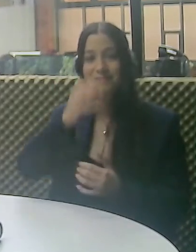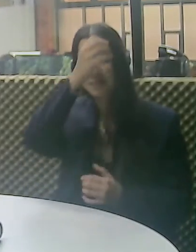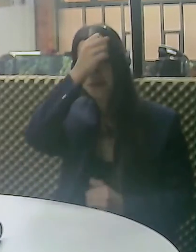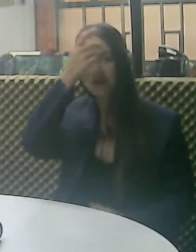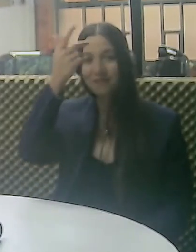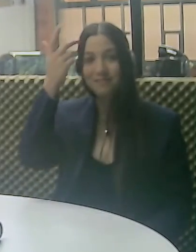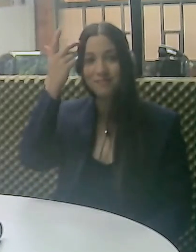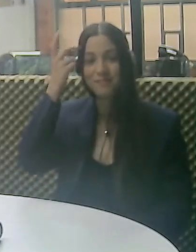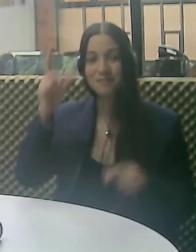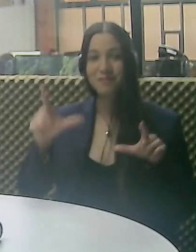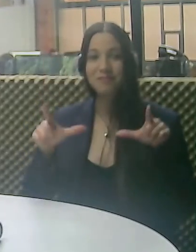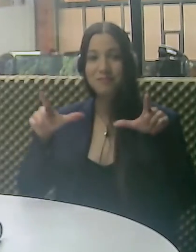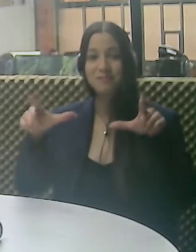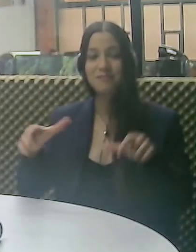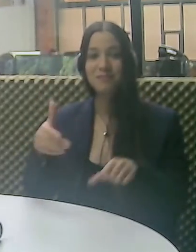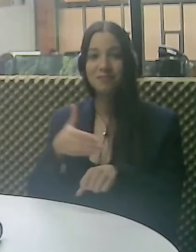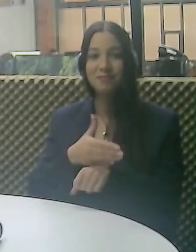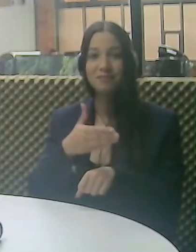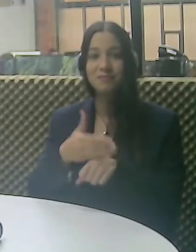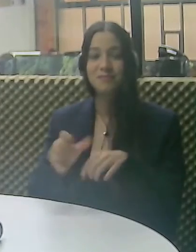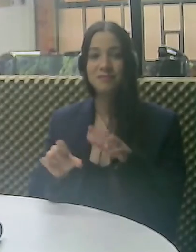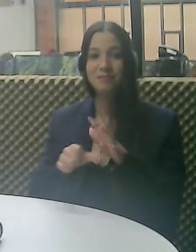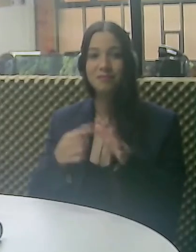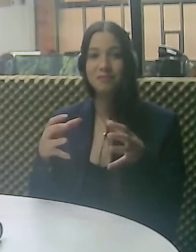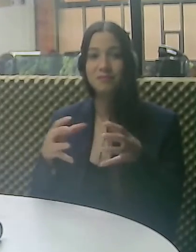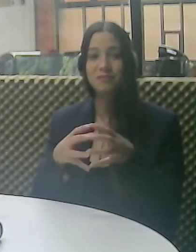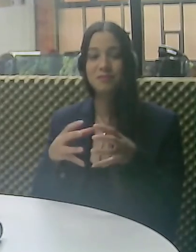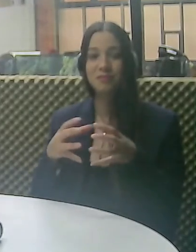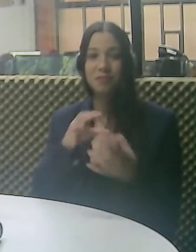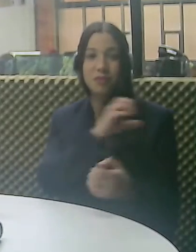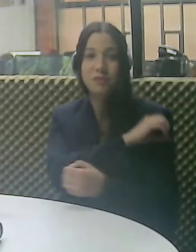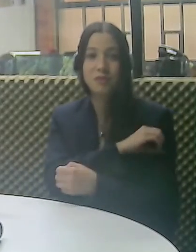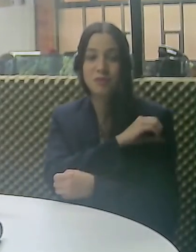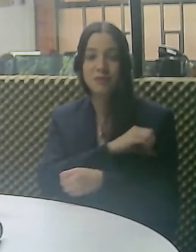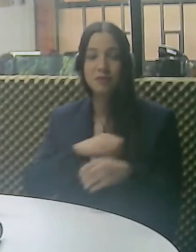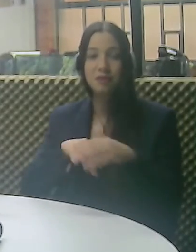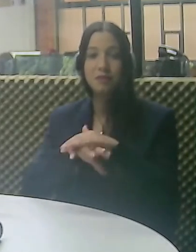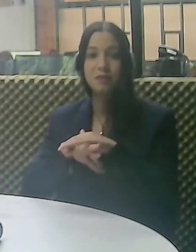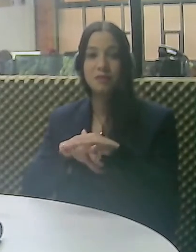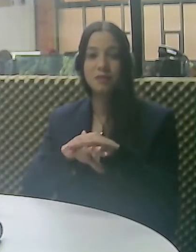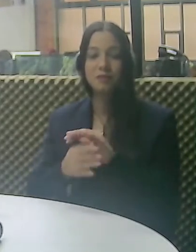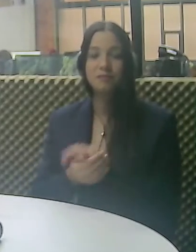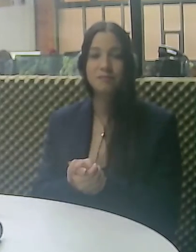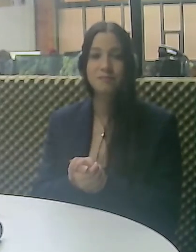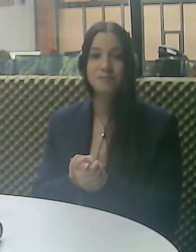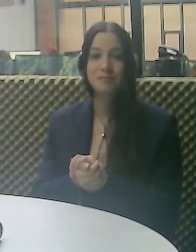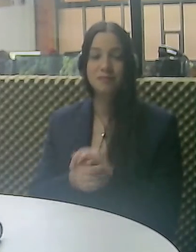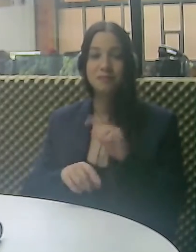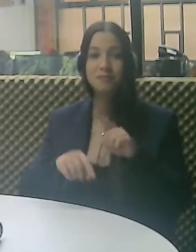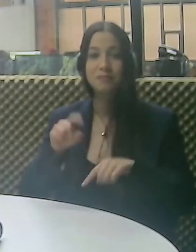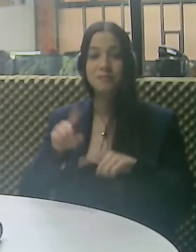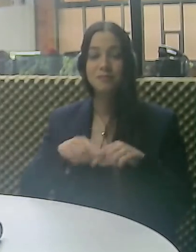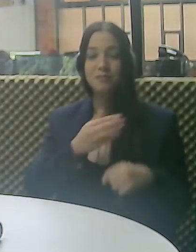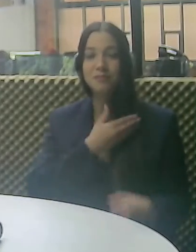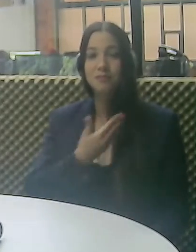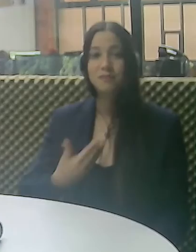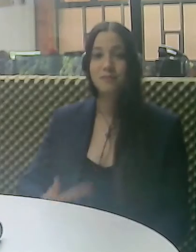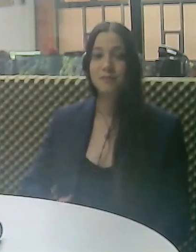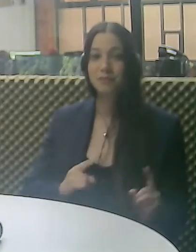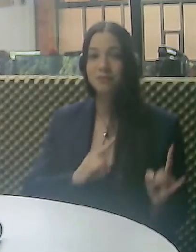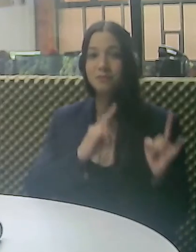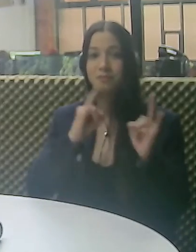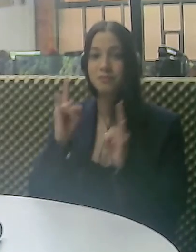entrega certificados aos participantes da primeira turma da oficina de Braille. E ainda, equipamentos públicos terão